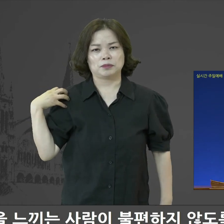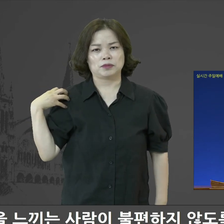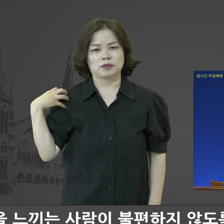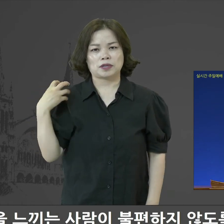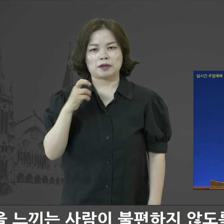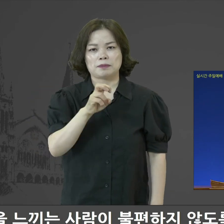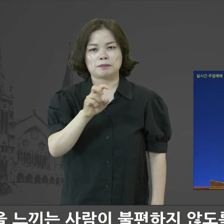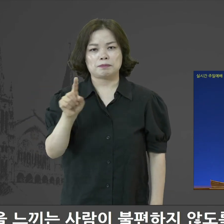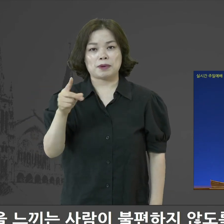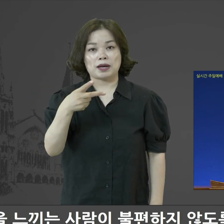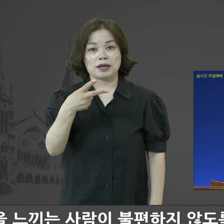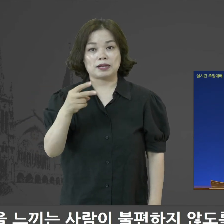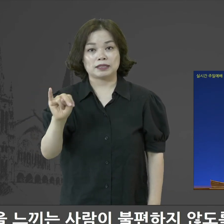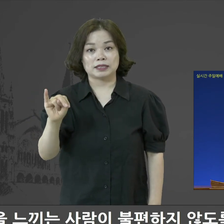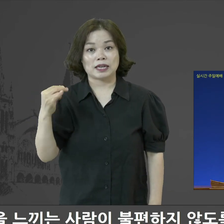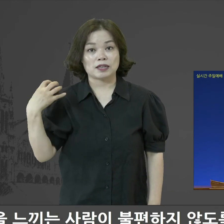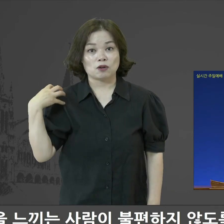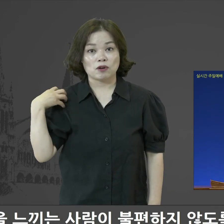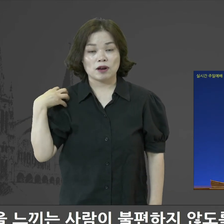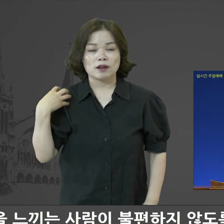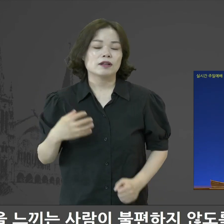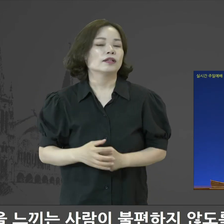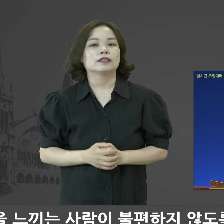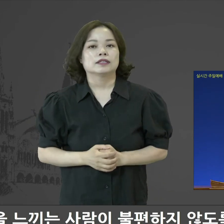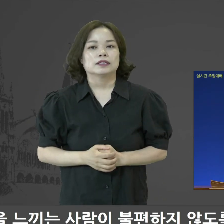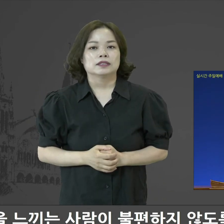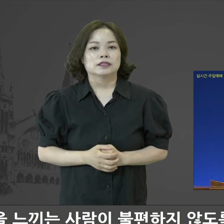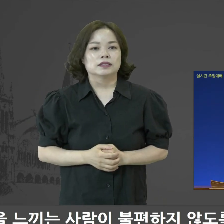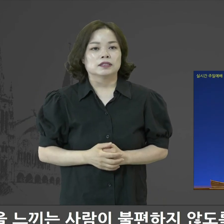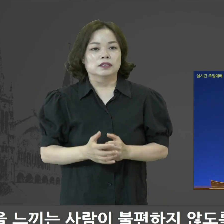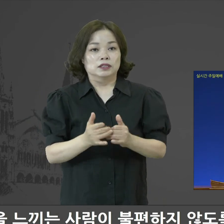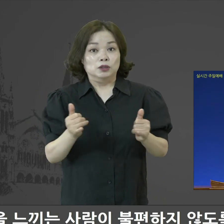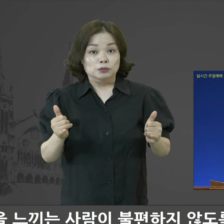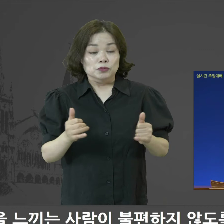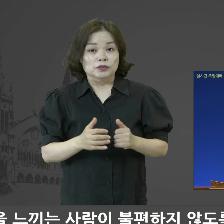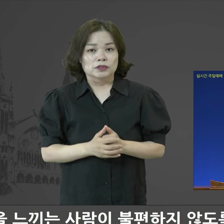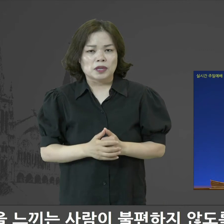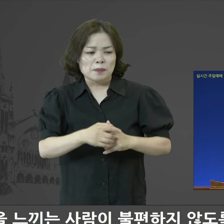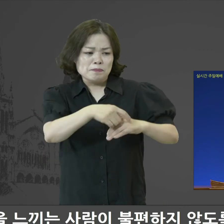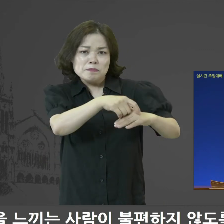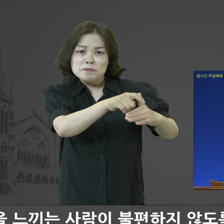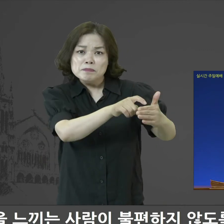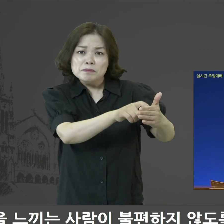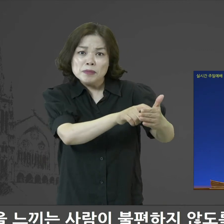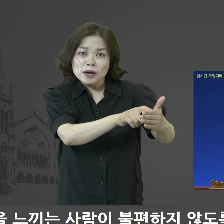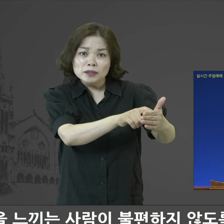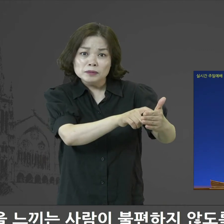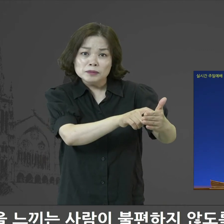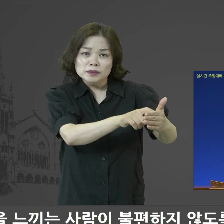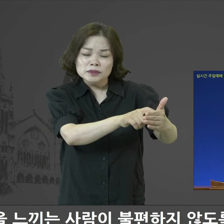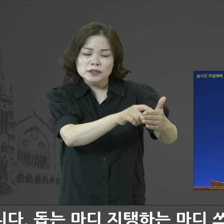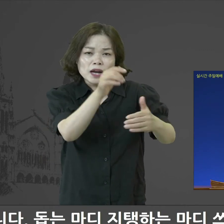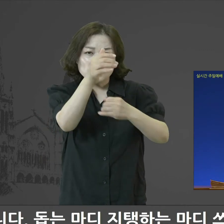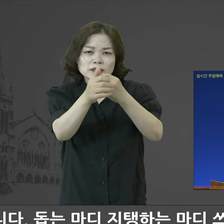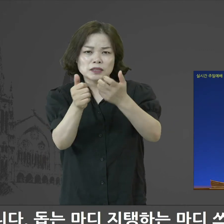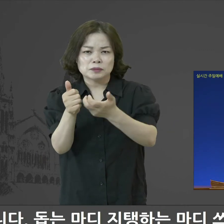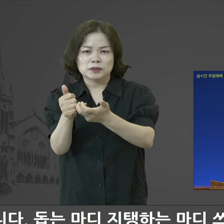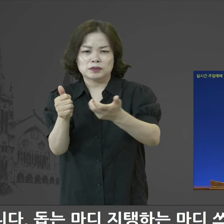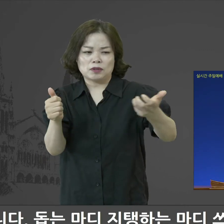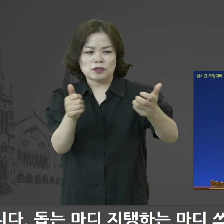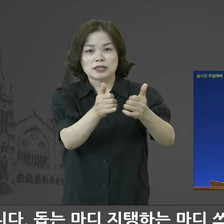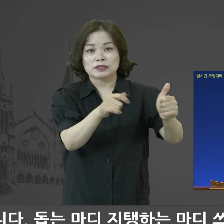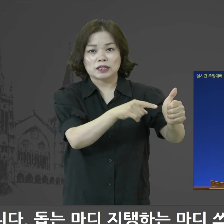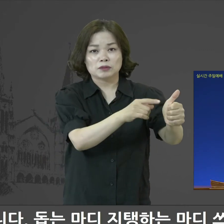마디의 역할이었습니다. 이런 분들이 마음이 하나님을 떠나는